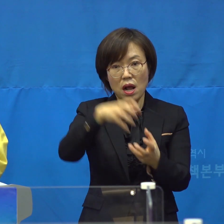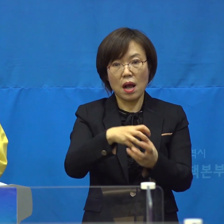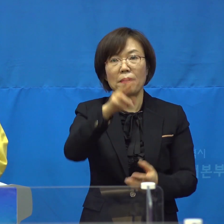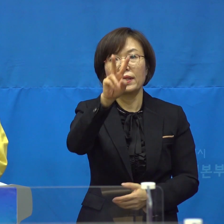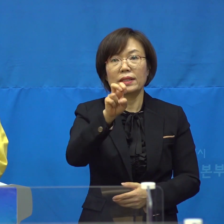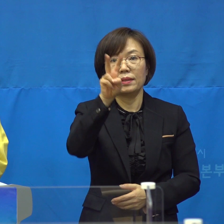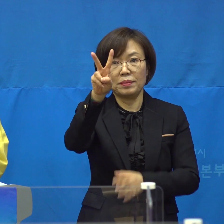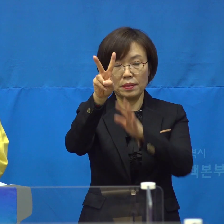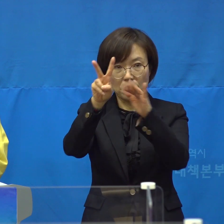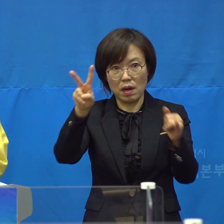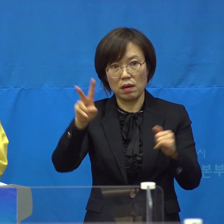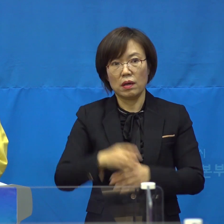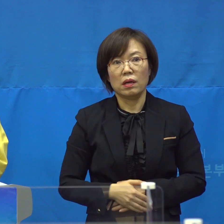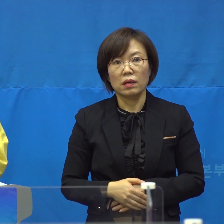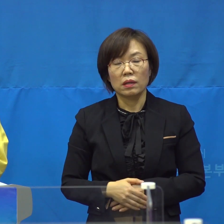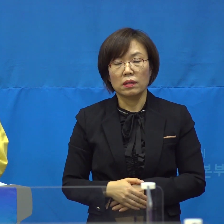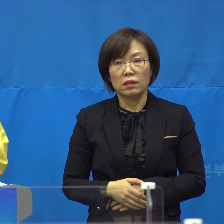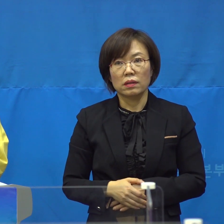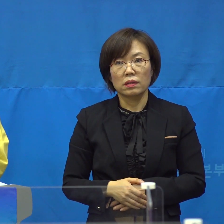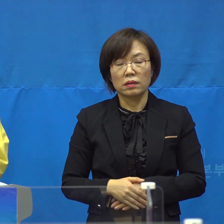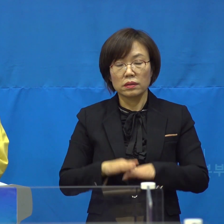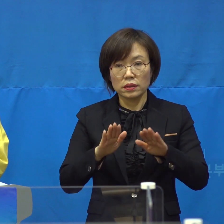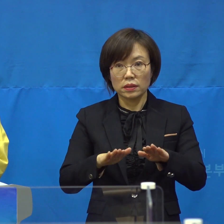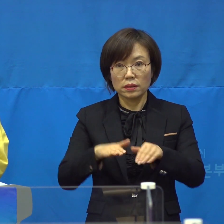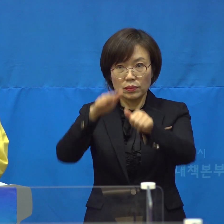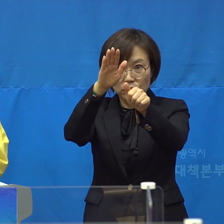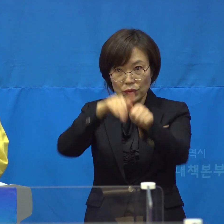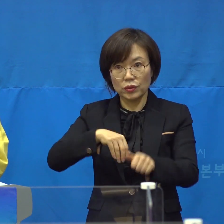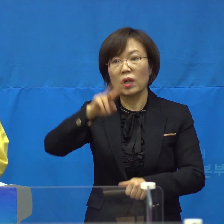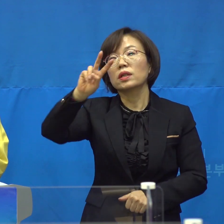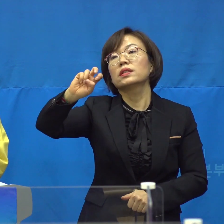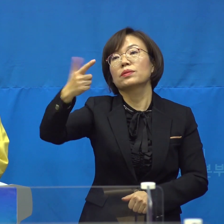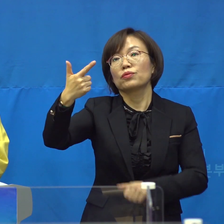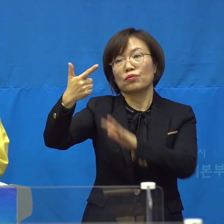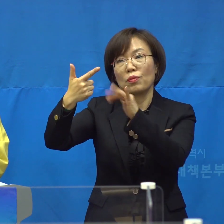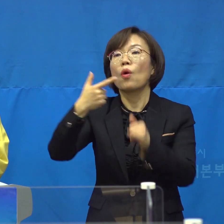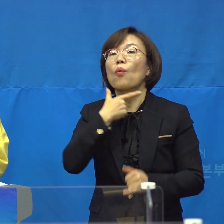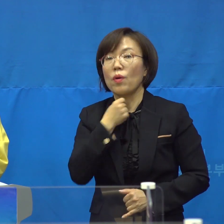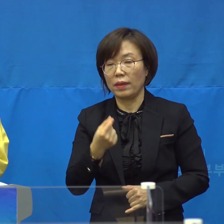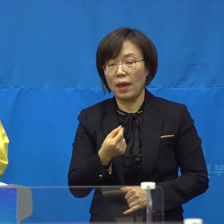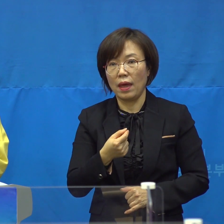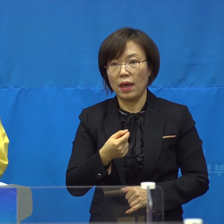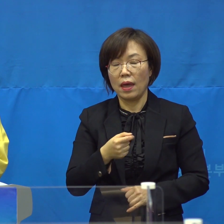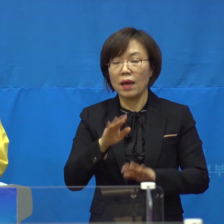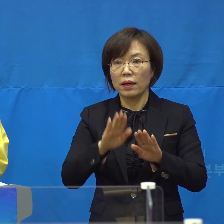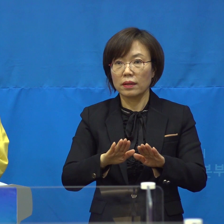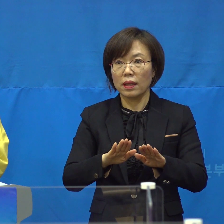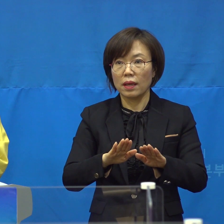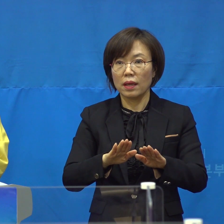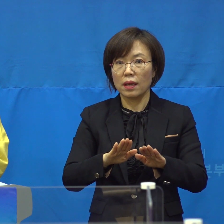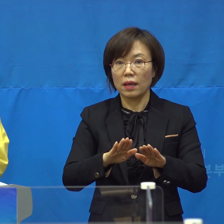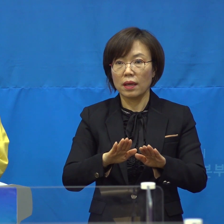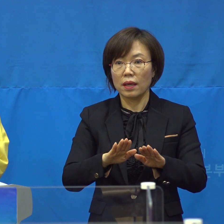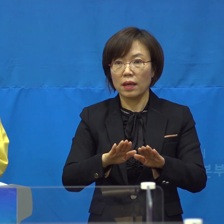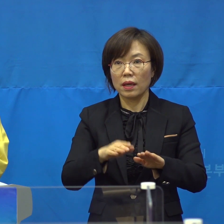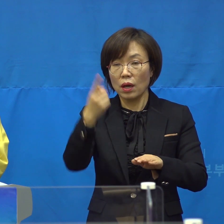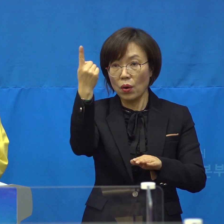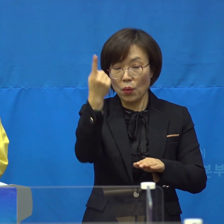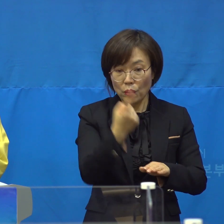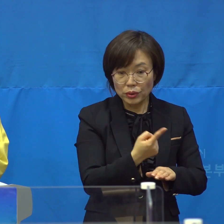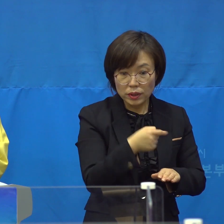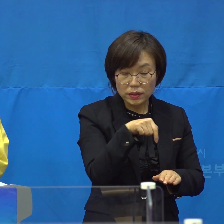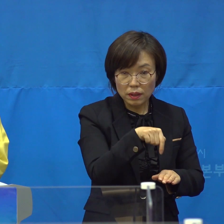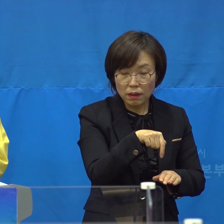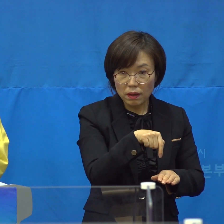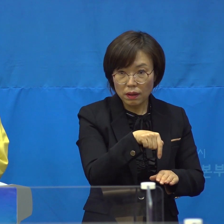총 22명입니다. 저희들이 요청을 26명을 했고 그 중에서 이제